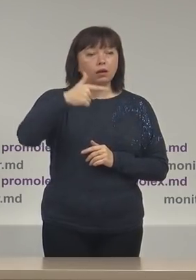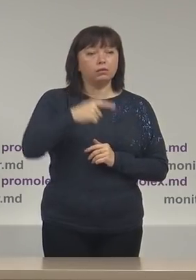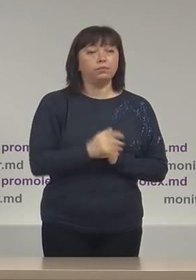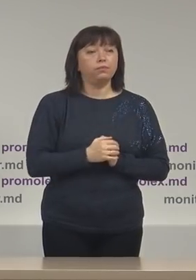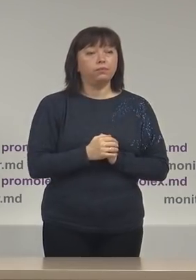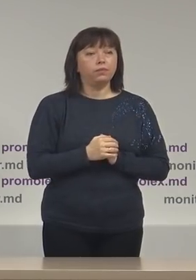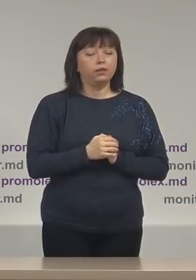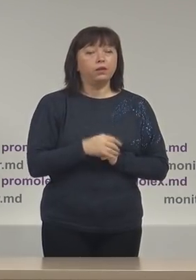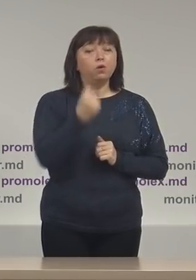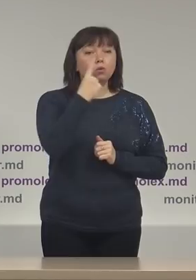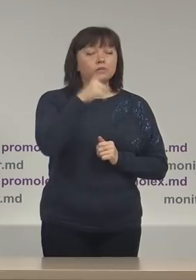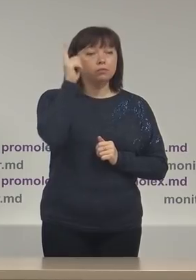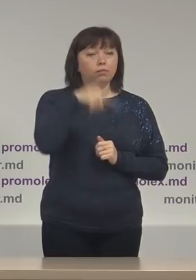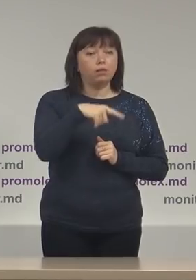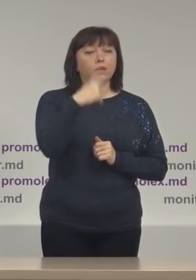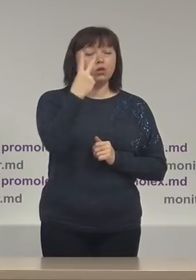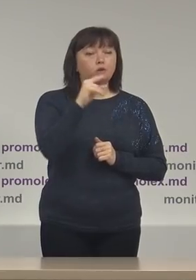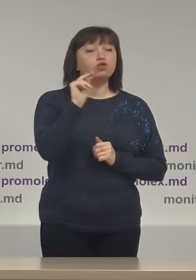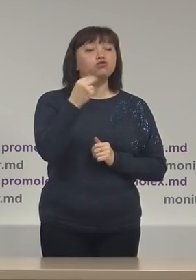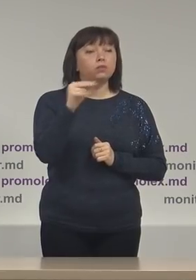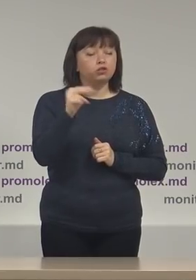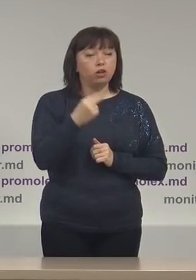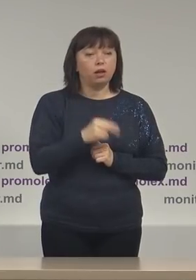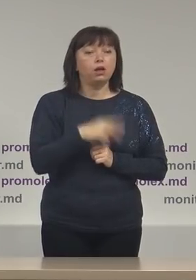Utac-Cazaclie, 11/2 Cimișlia,